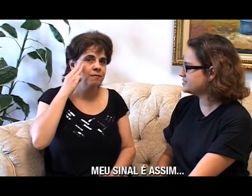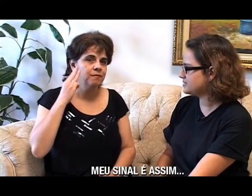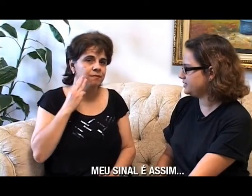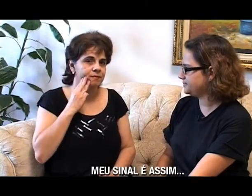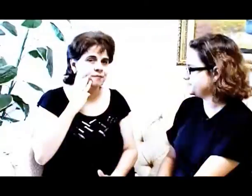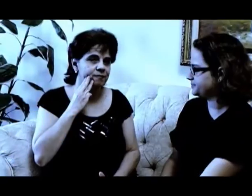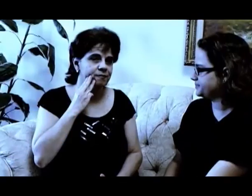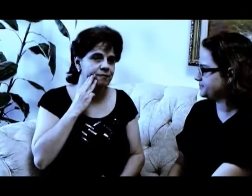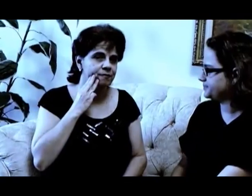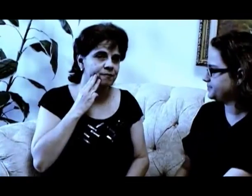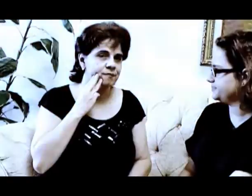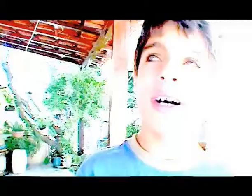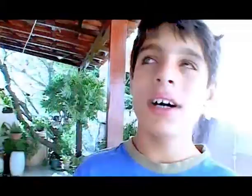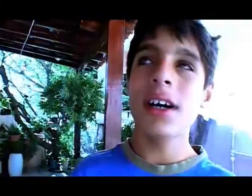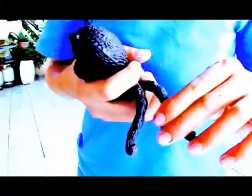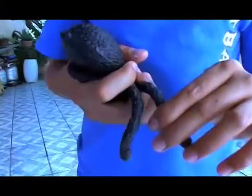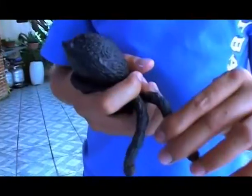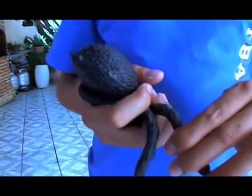é assim.